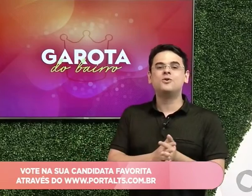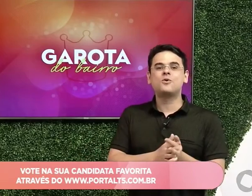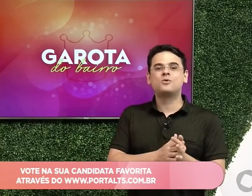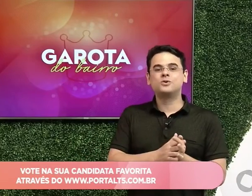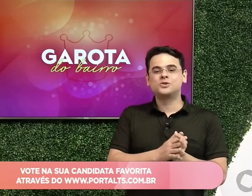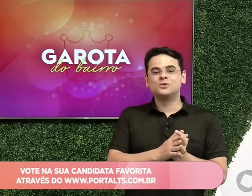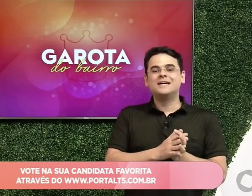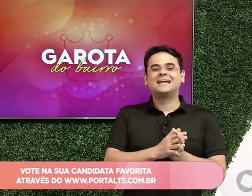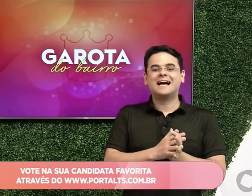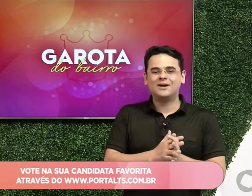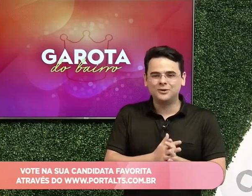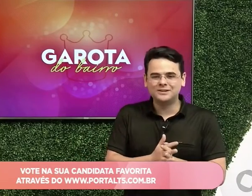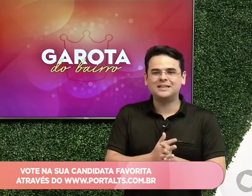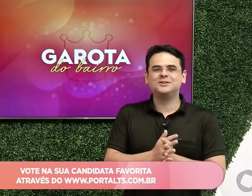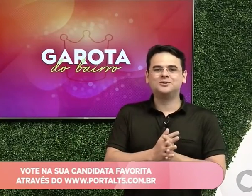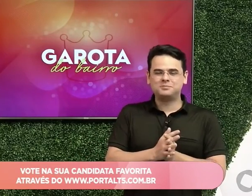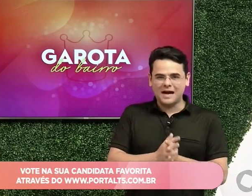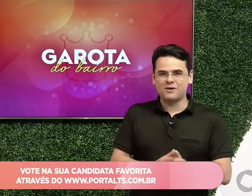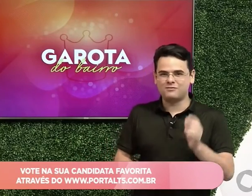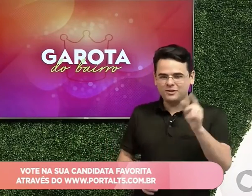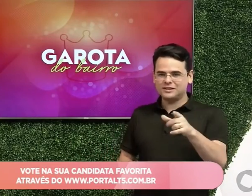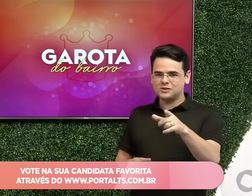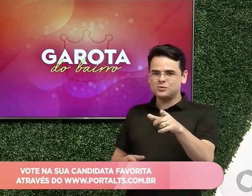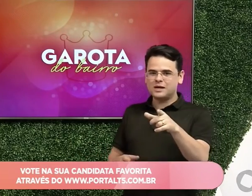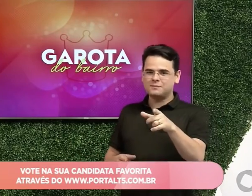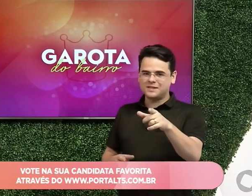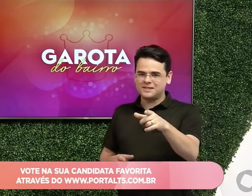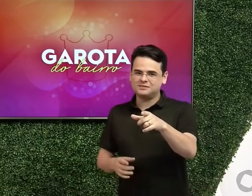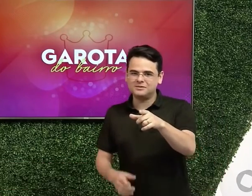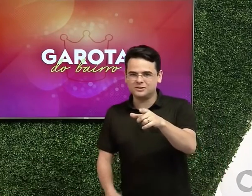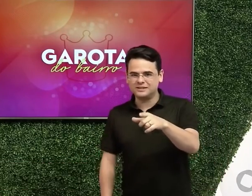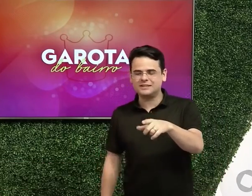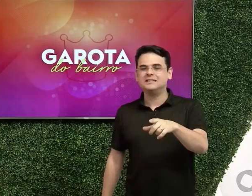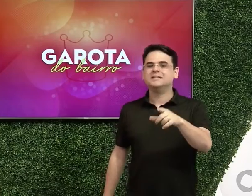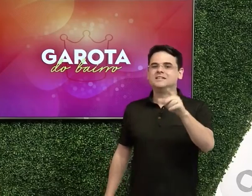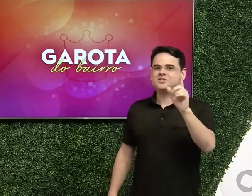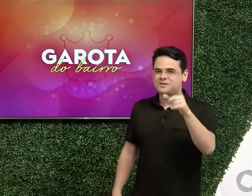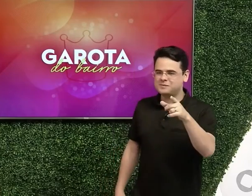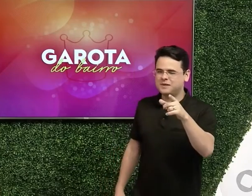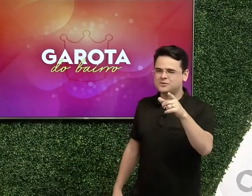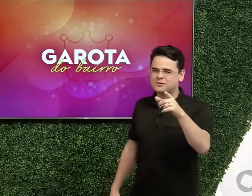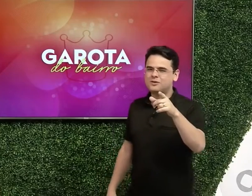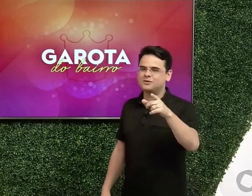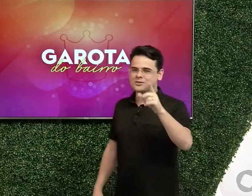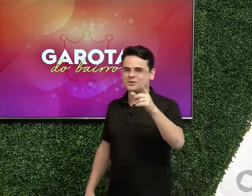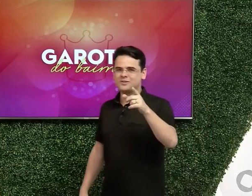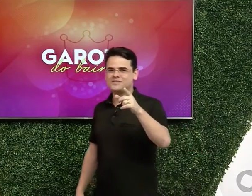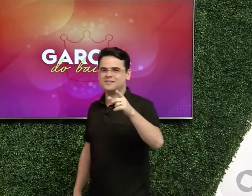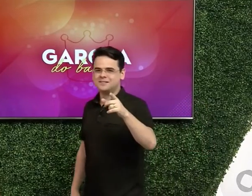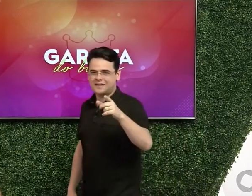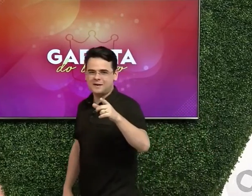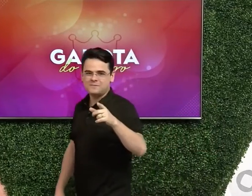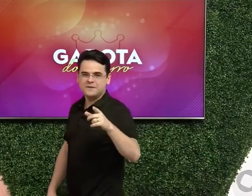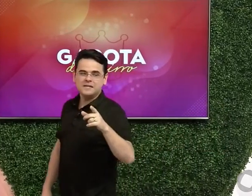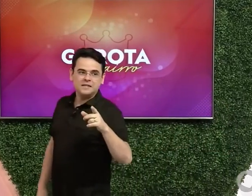no concurso Garota do Bairro. Vota na sua candidata favorita e a gente vai esperar o seu voto, a sua torcida, tá?